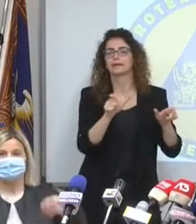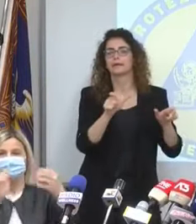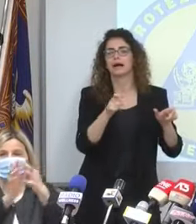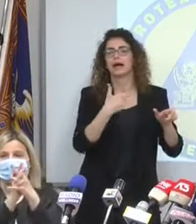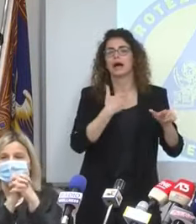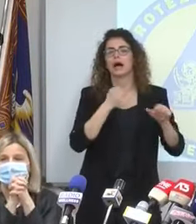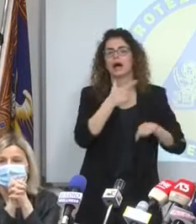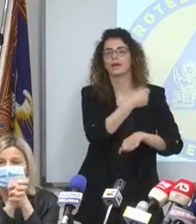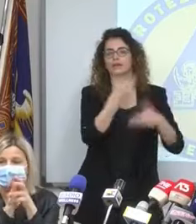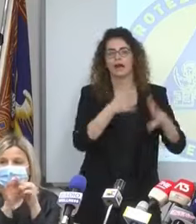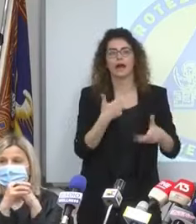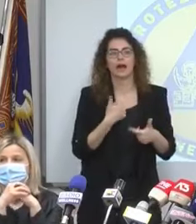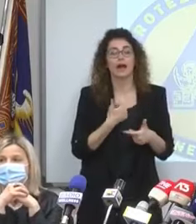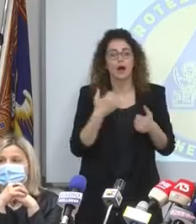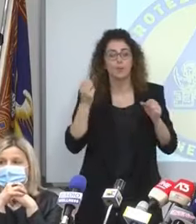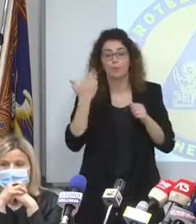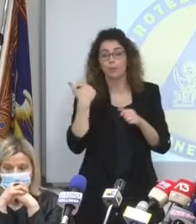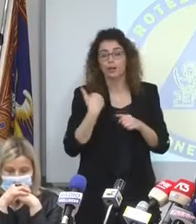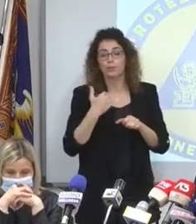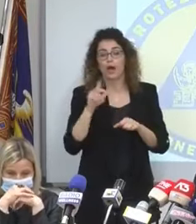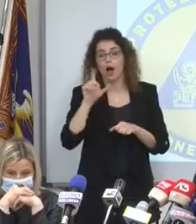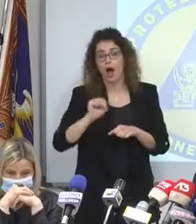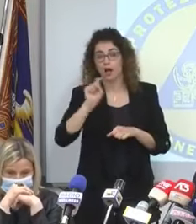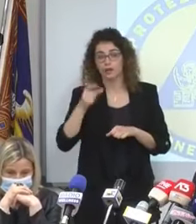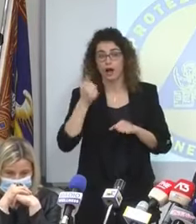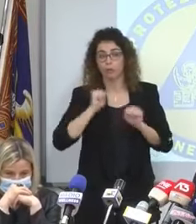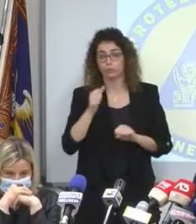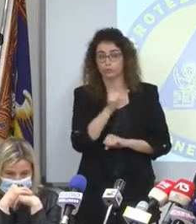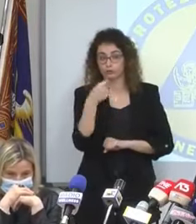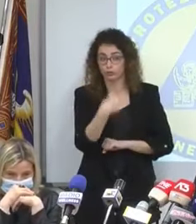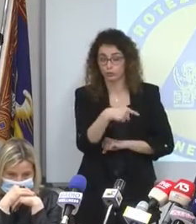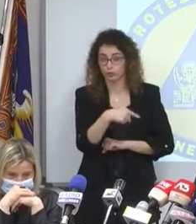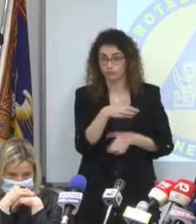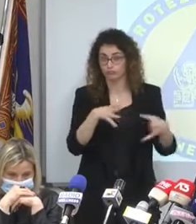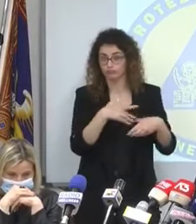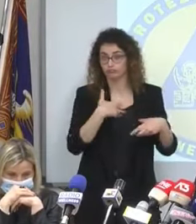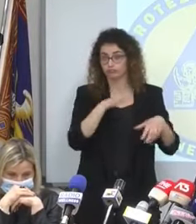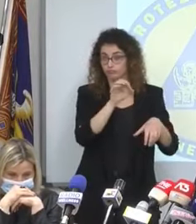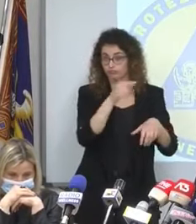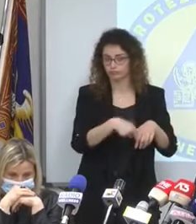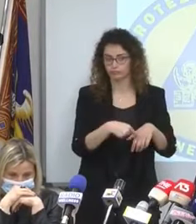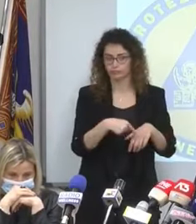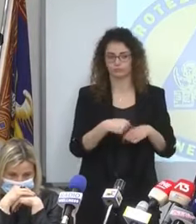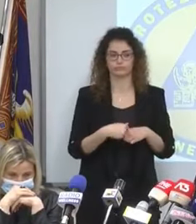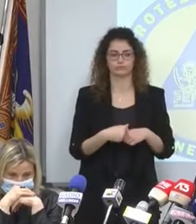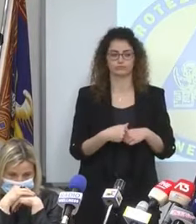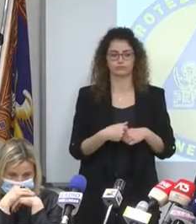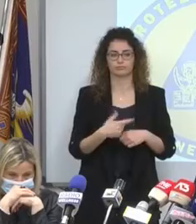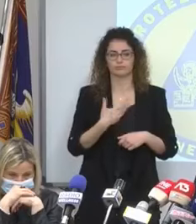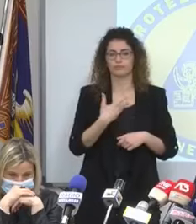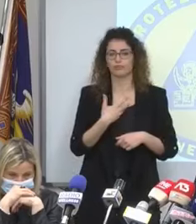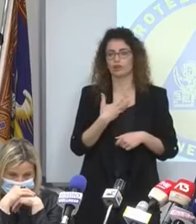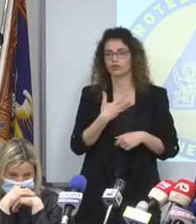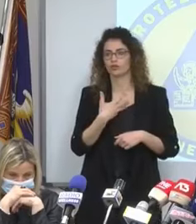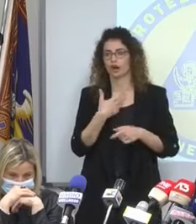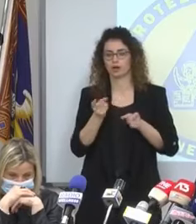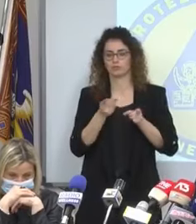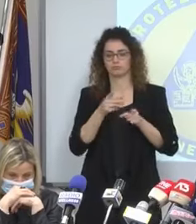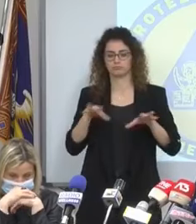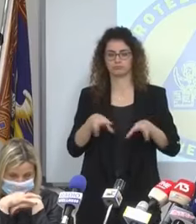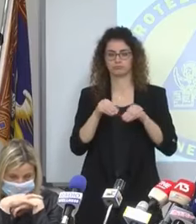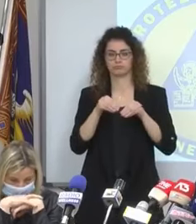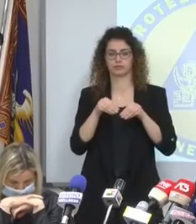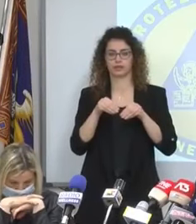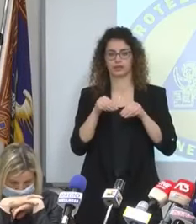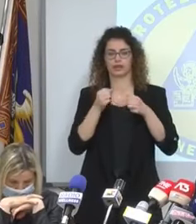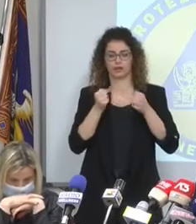solo quelli con AstraZeneca, tanto è vero che lì ad un certo momento sicuramente hanno ampliato pur di